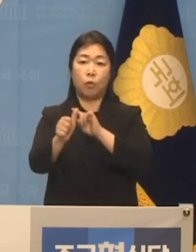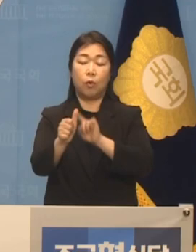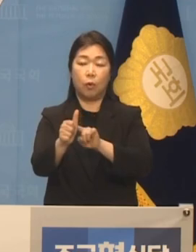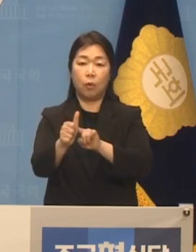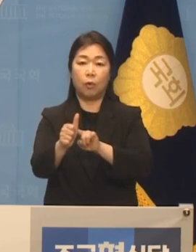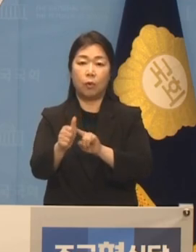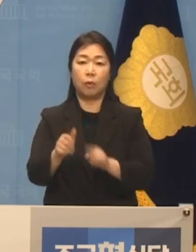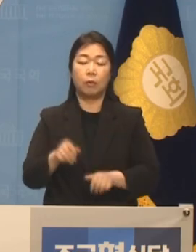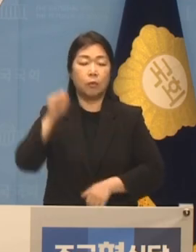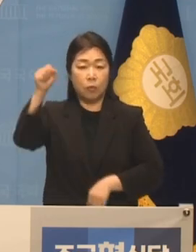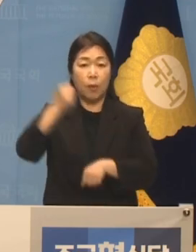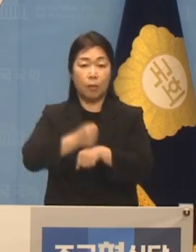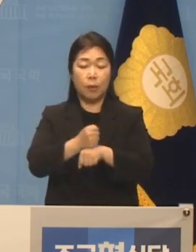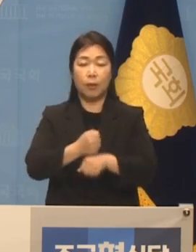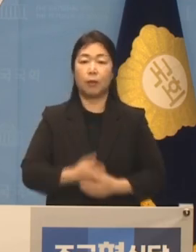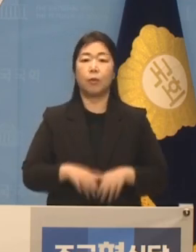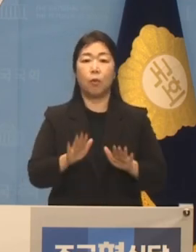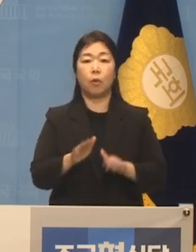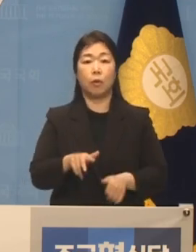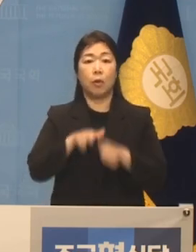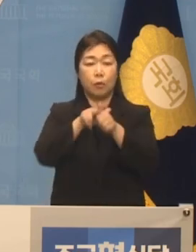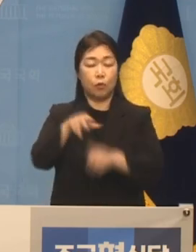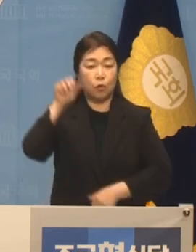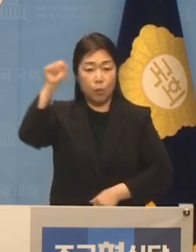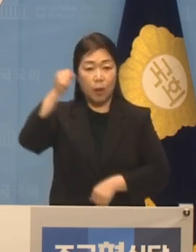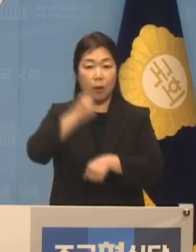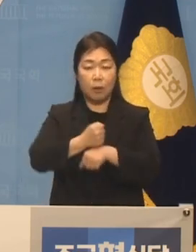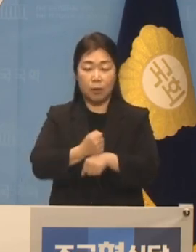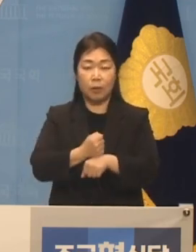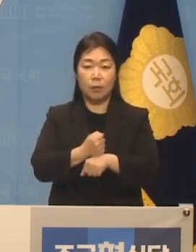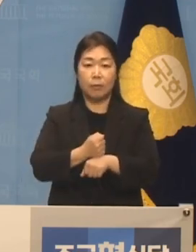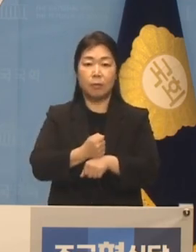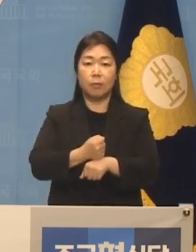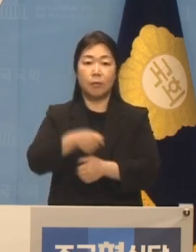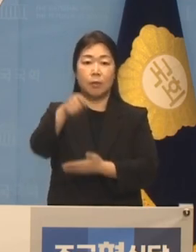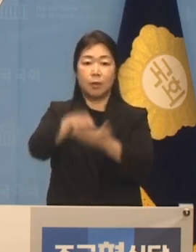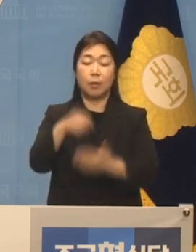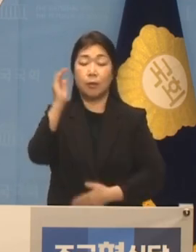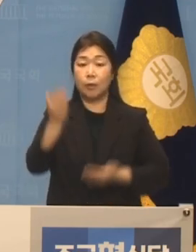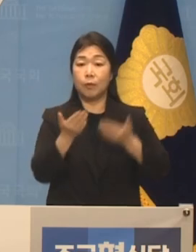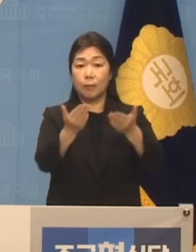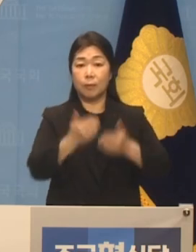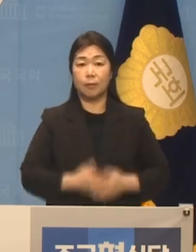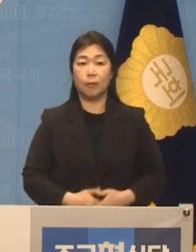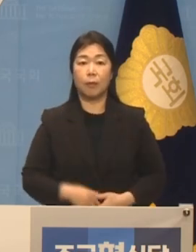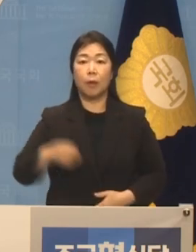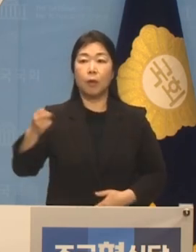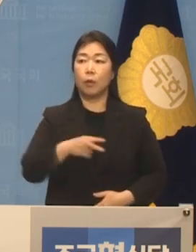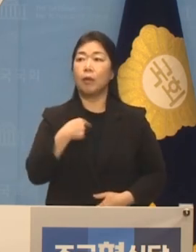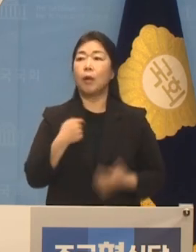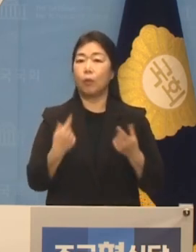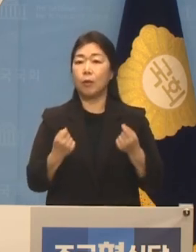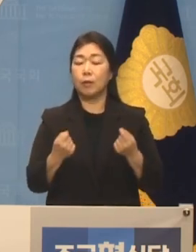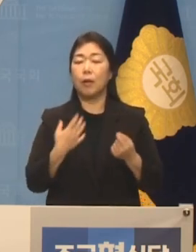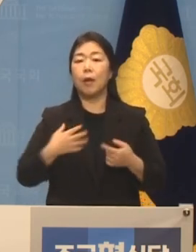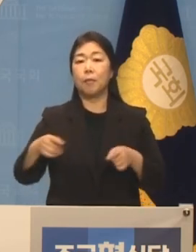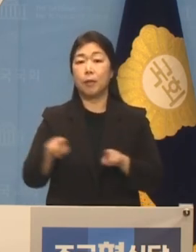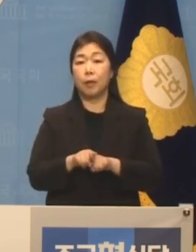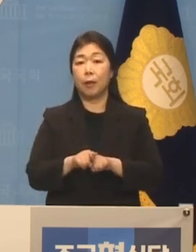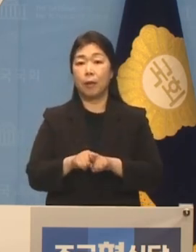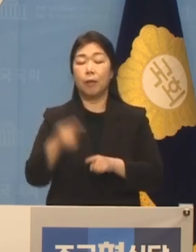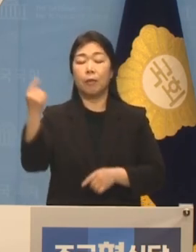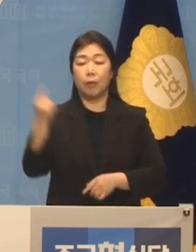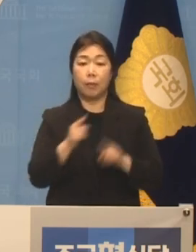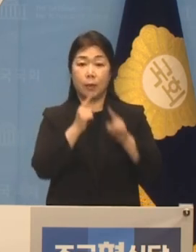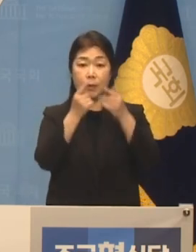출마하게 되었습니다. 오늘 출마 선언을 하는 기자회견을 이렇게 하게 되었고요. 그리고 저도 이 자리에 함께 하게